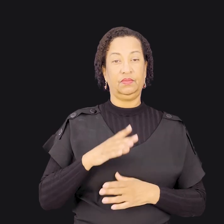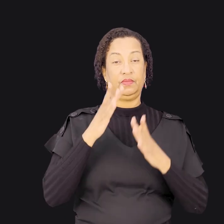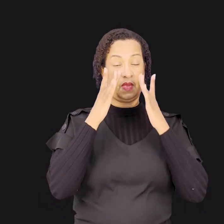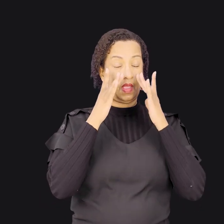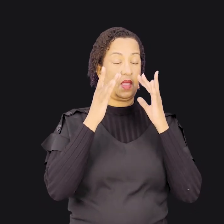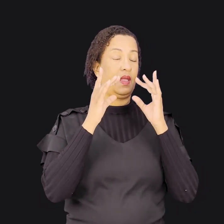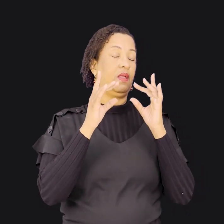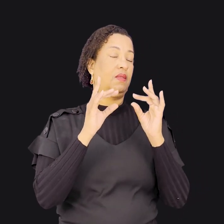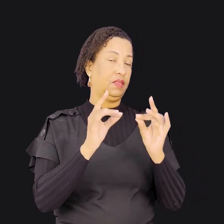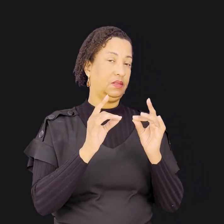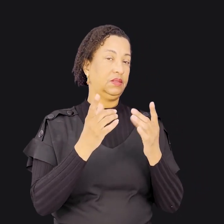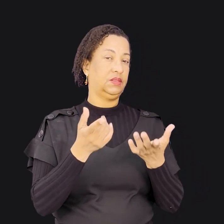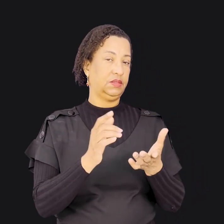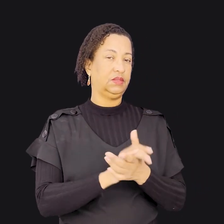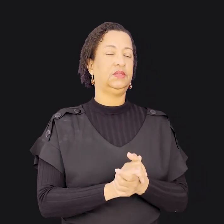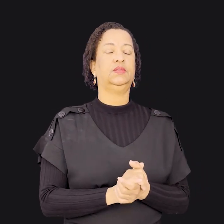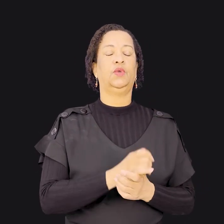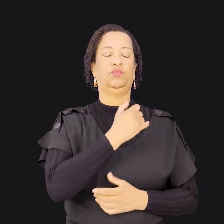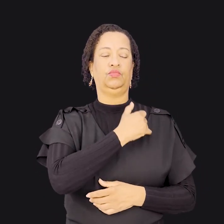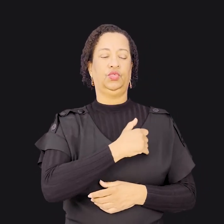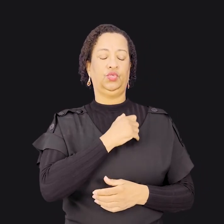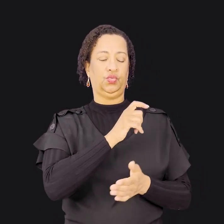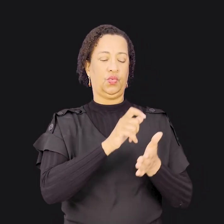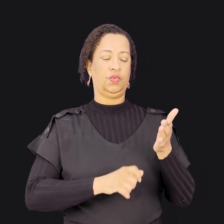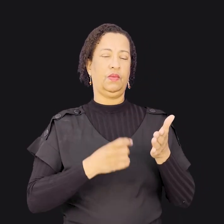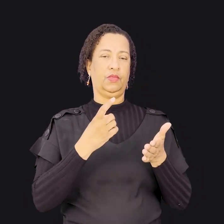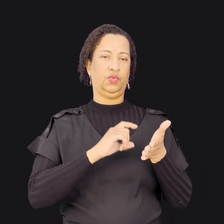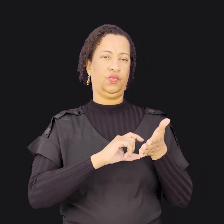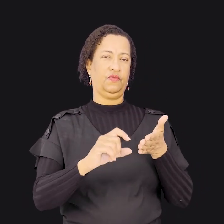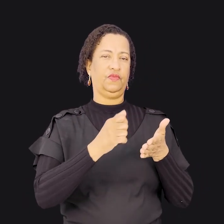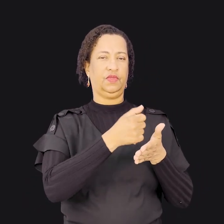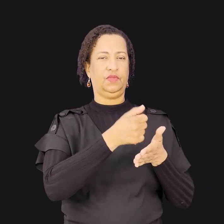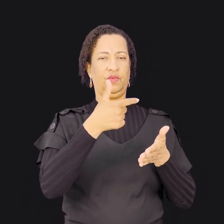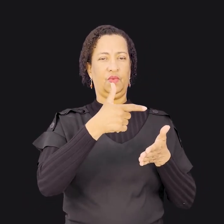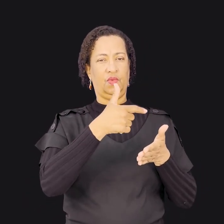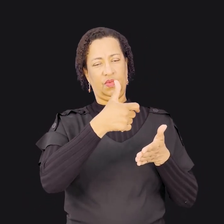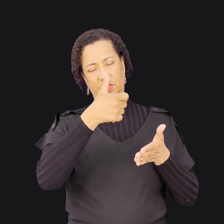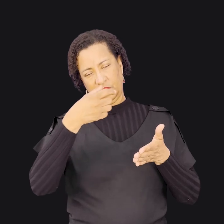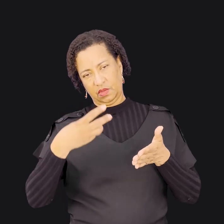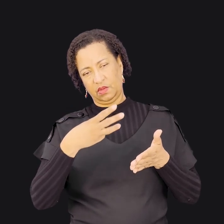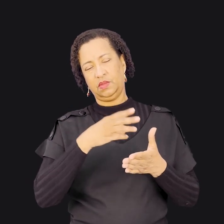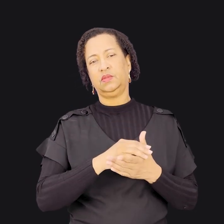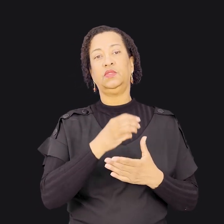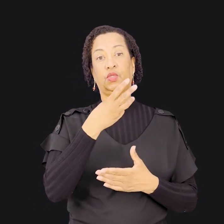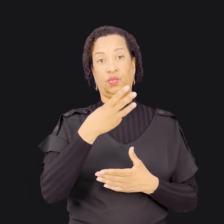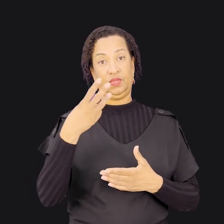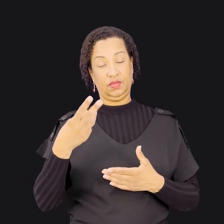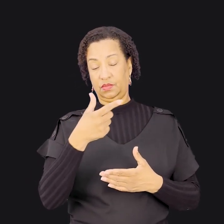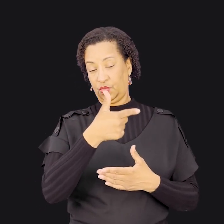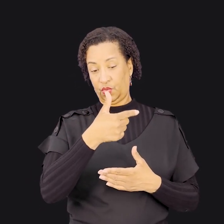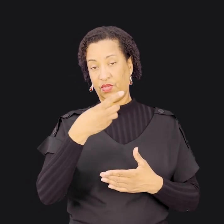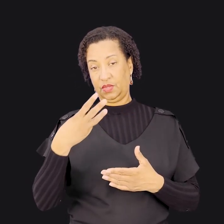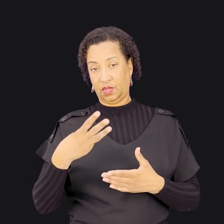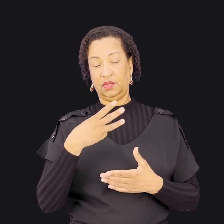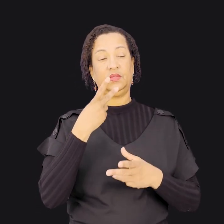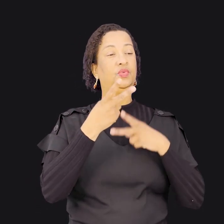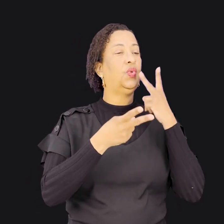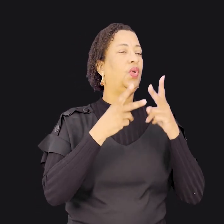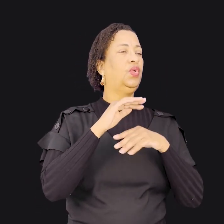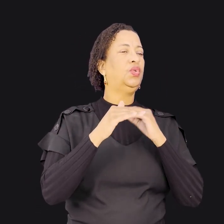Preste atenção em mais essa passagem do Evangelho de João, capítulo 1, versículos 12 e 13, que diz, contudo, aos que o receberam, aos